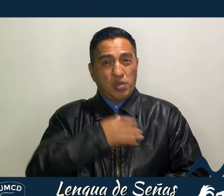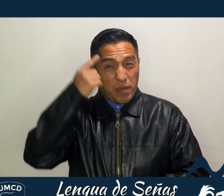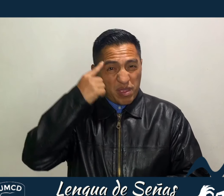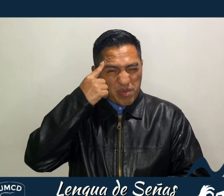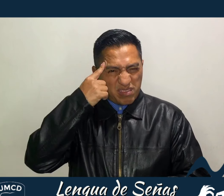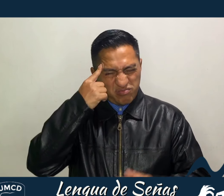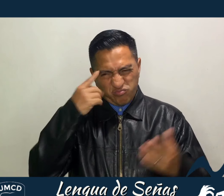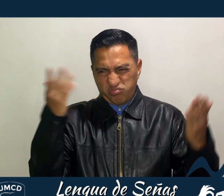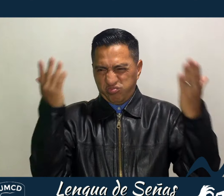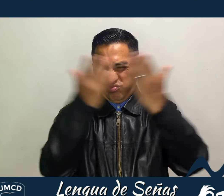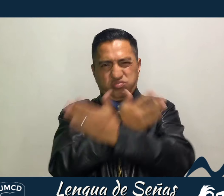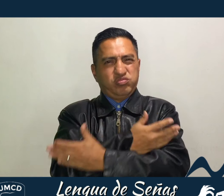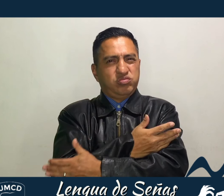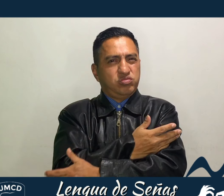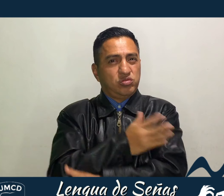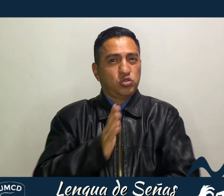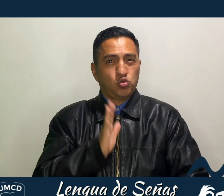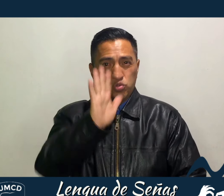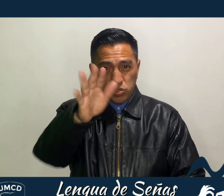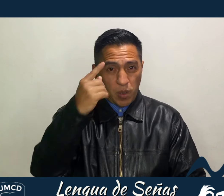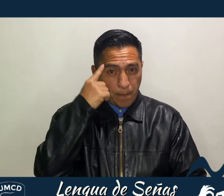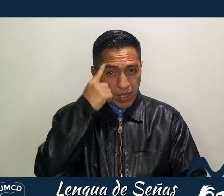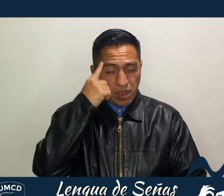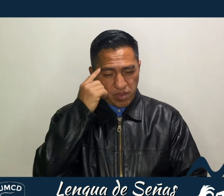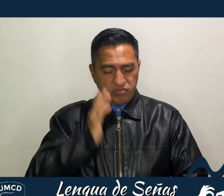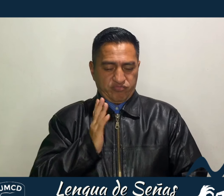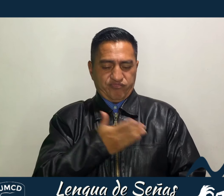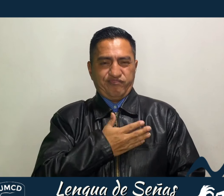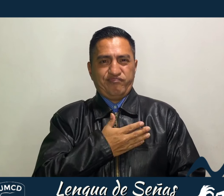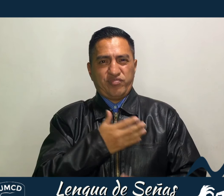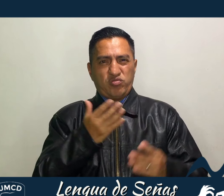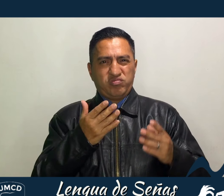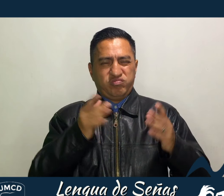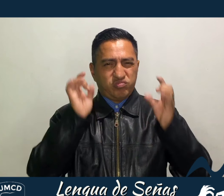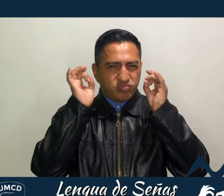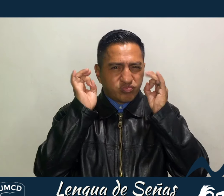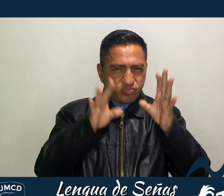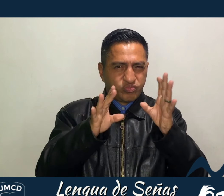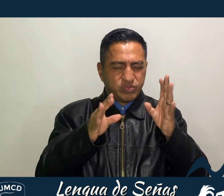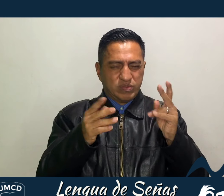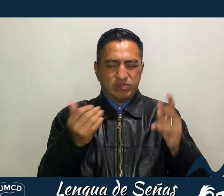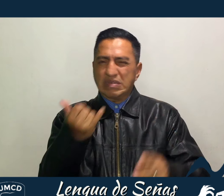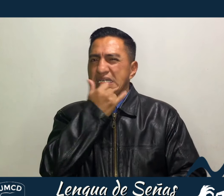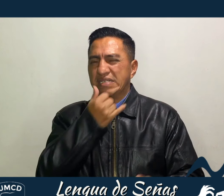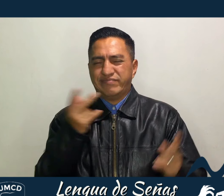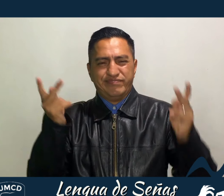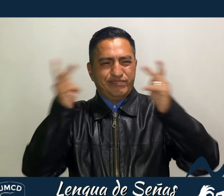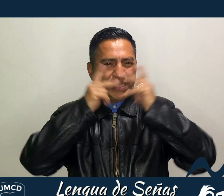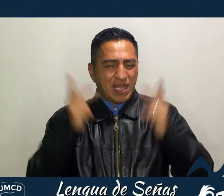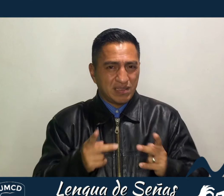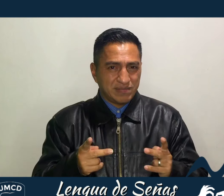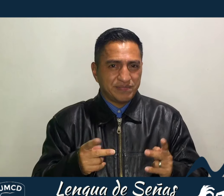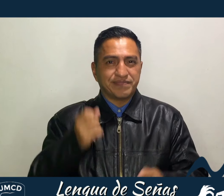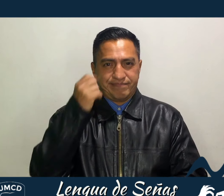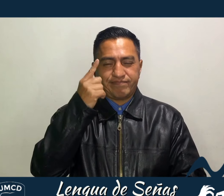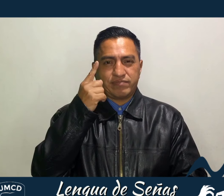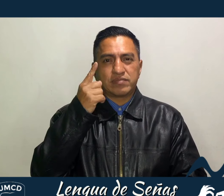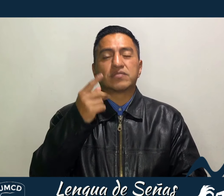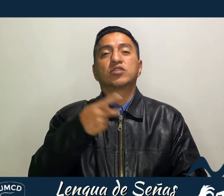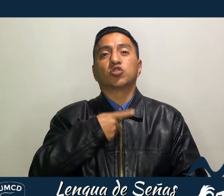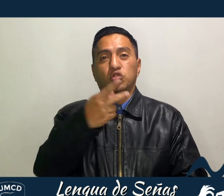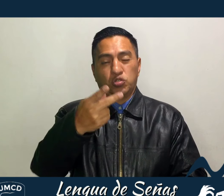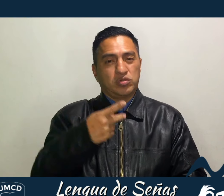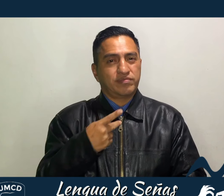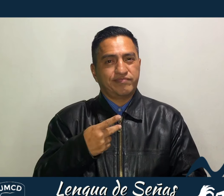están entenebrecidos. Nuestro pensamiento está entenebrecido, nuestra mente está embotada a causa del pecado. Así